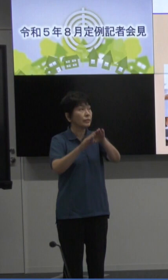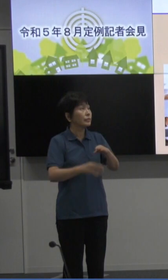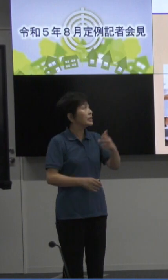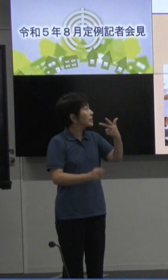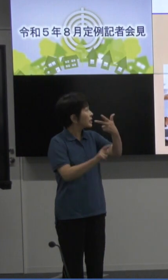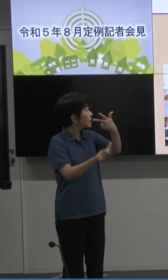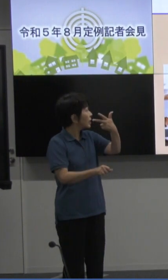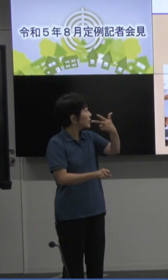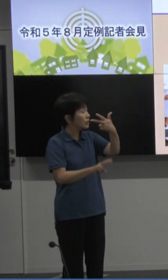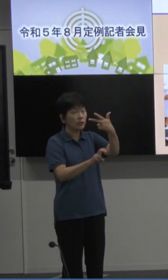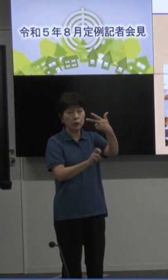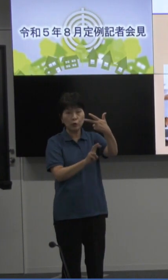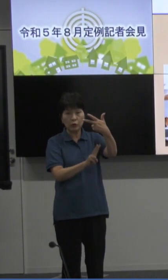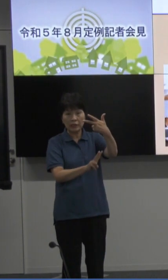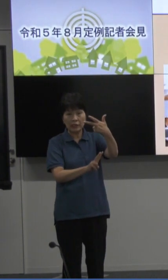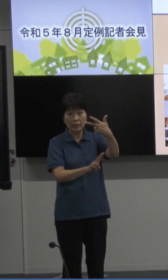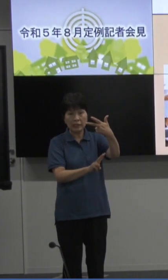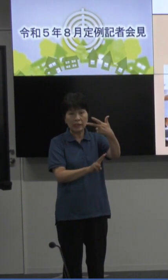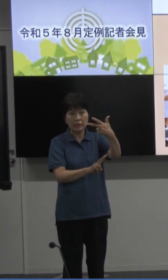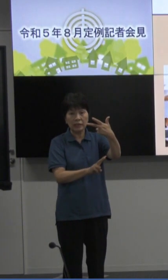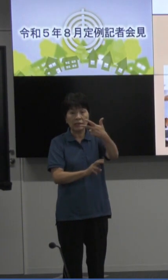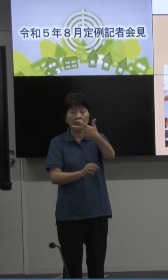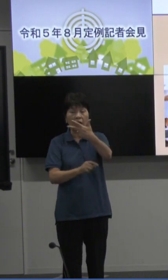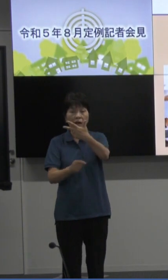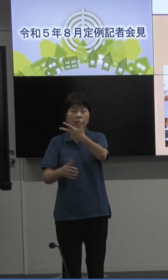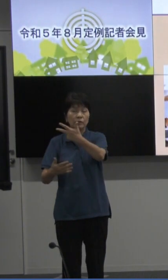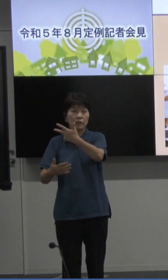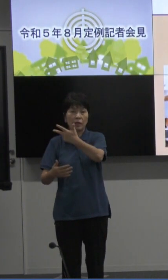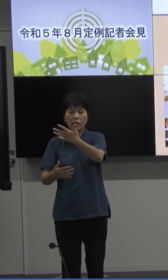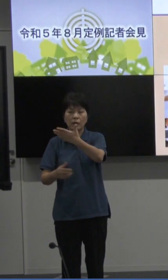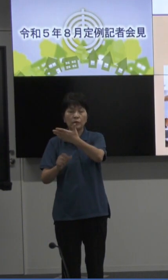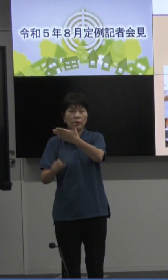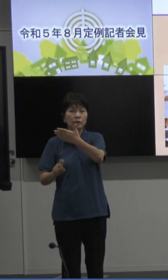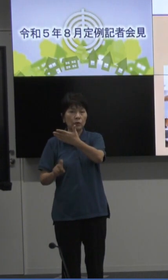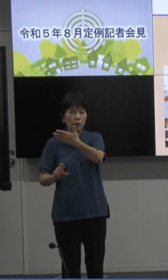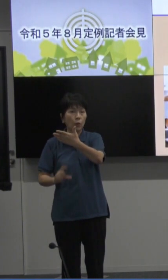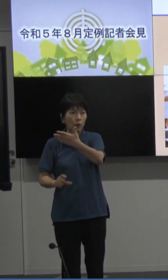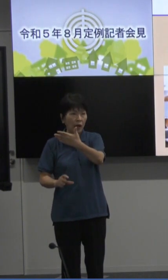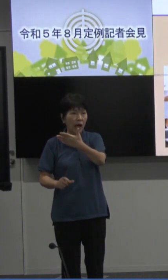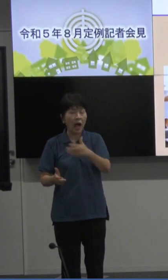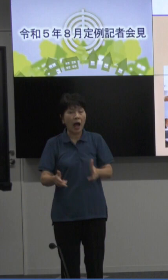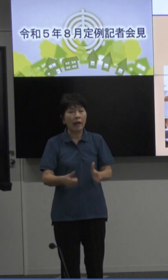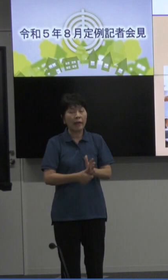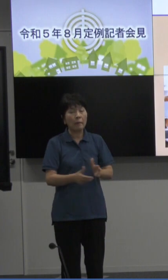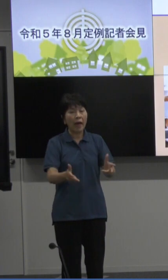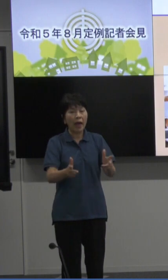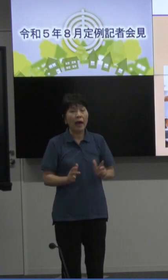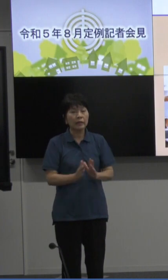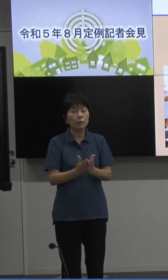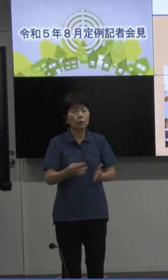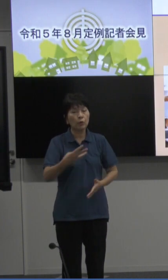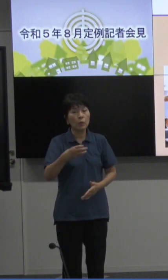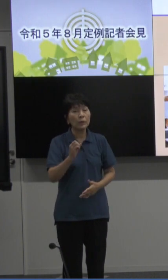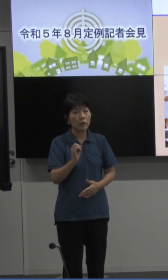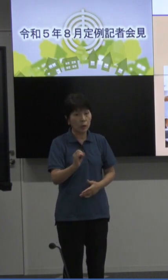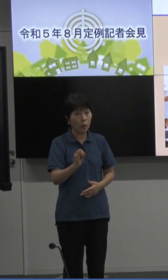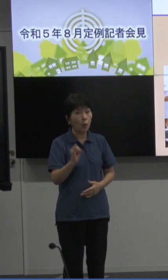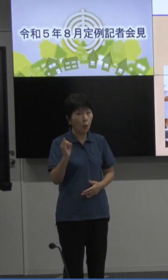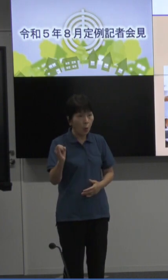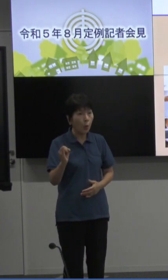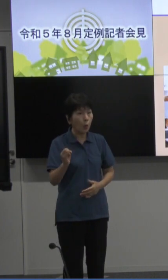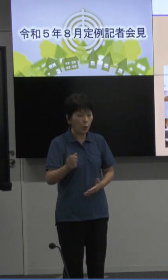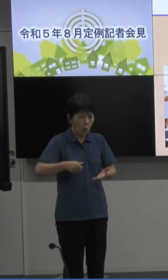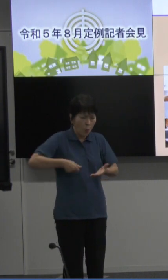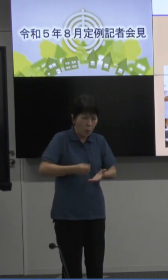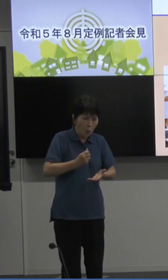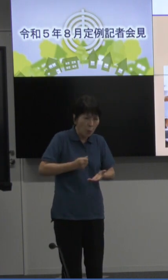日から9月の10日までですね、橋本美緒さんの、彫刻展